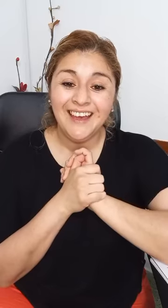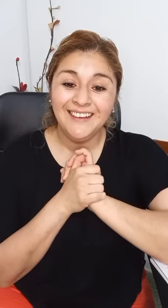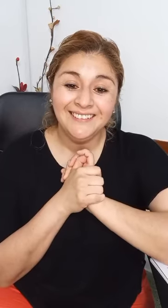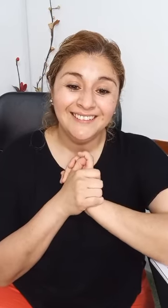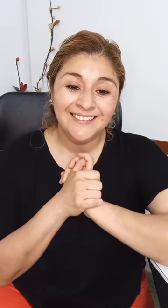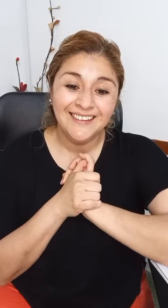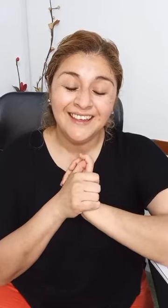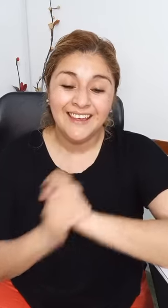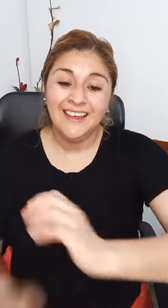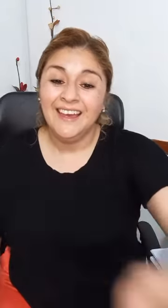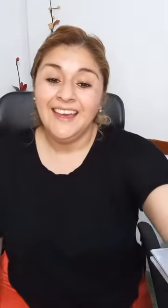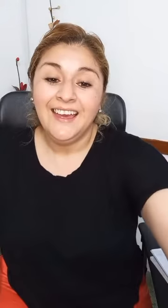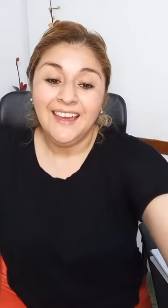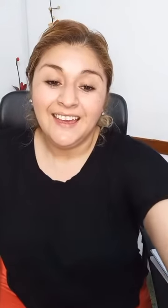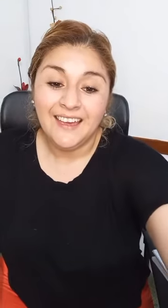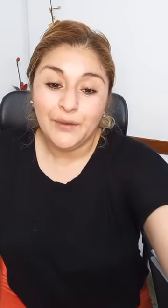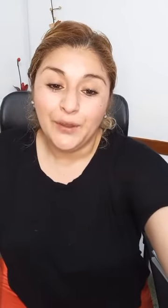bendiga.